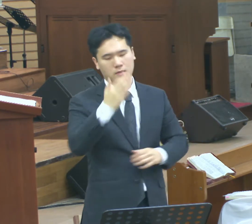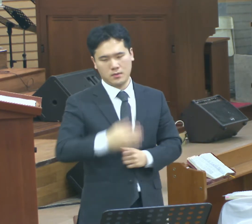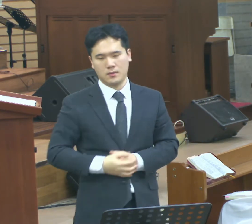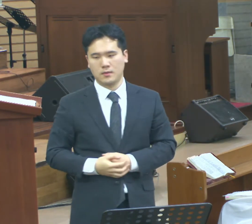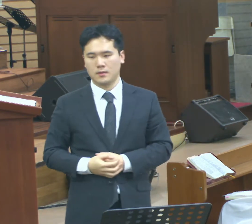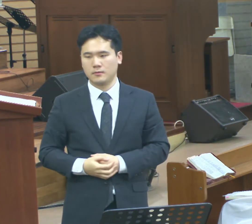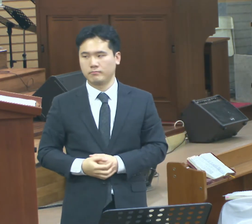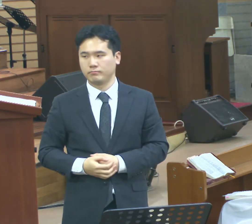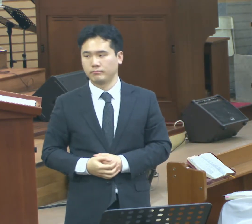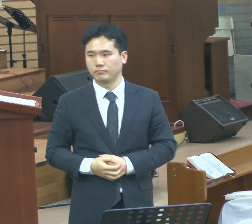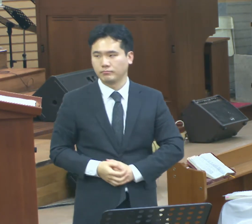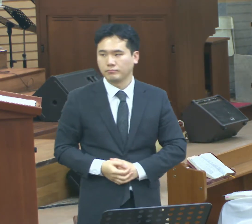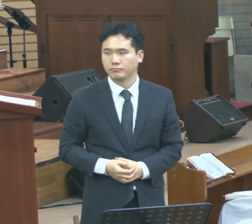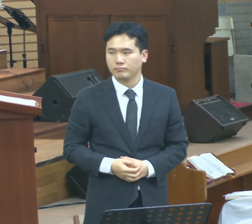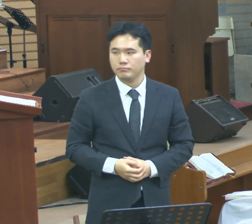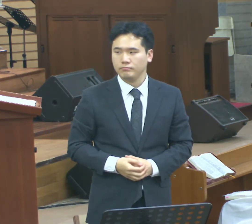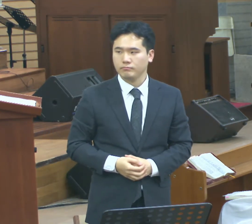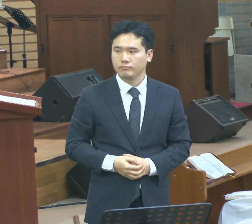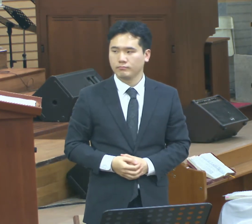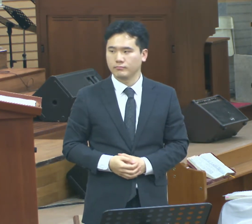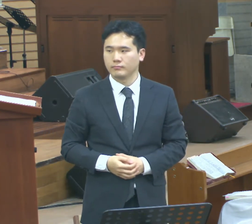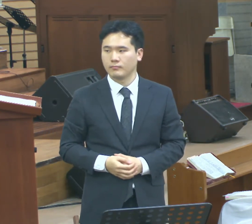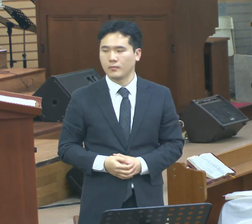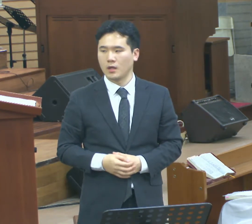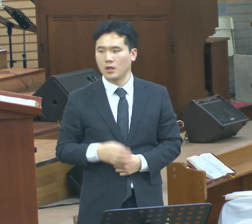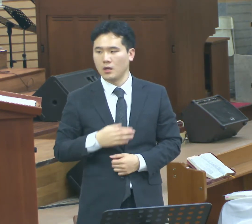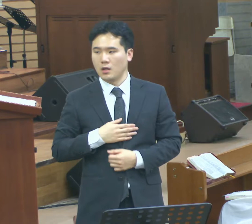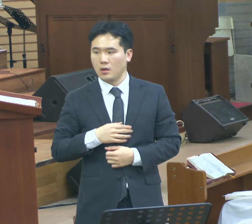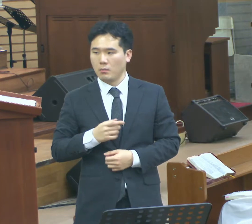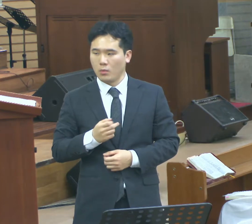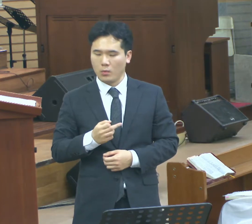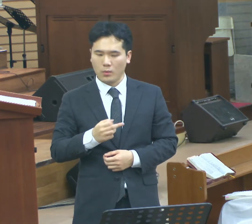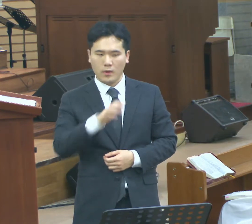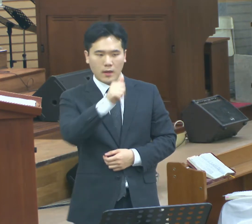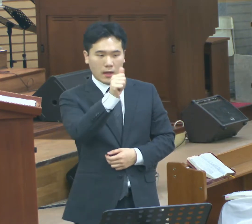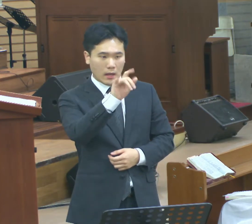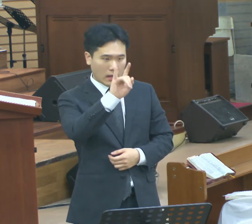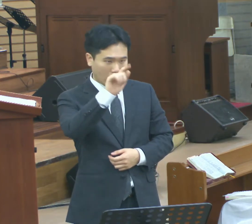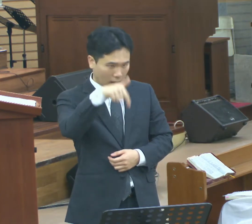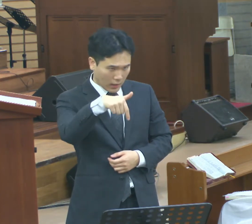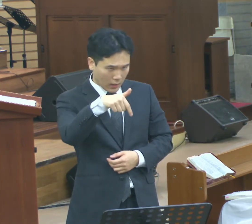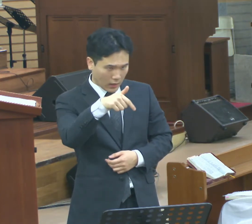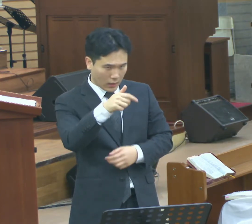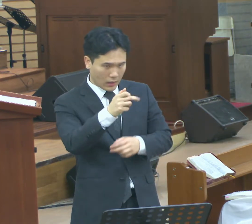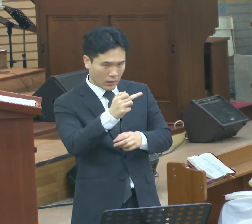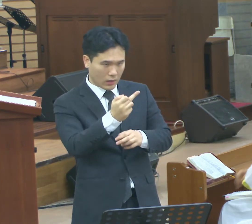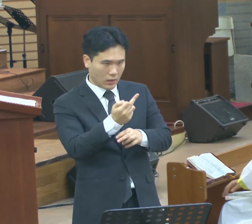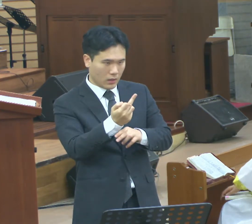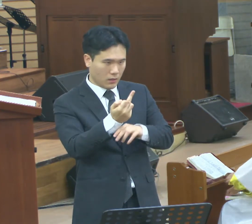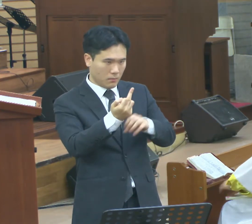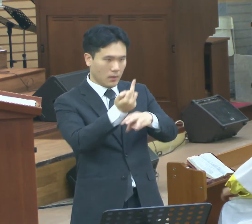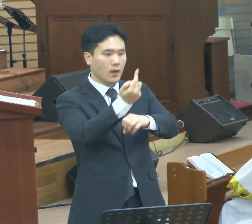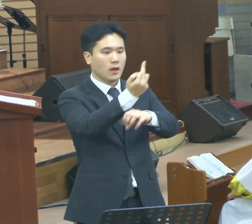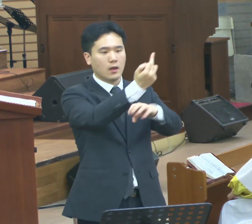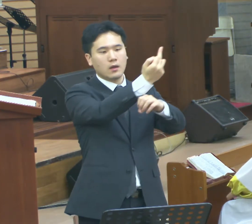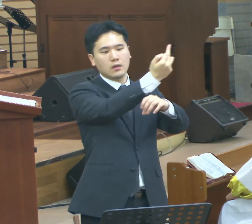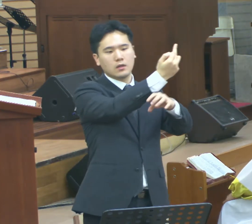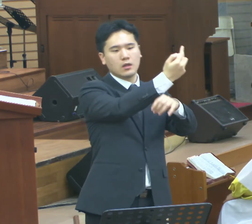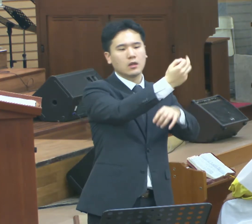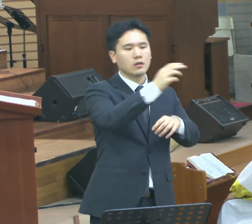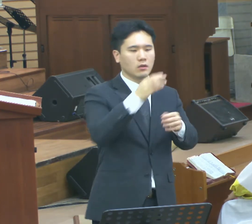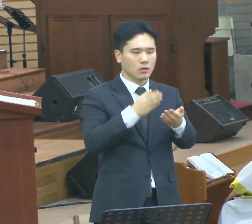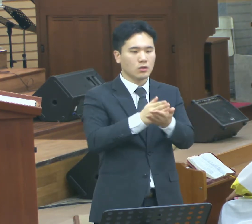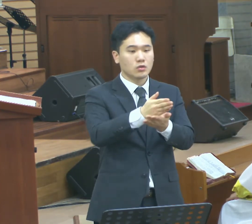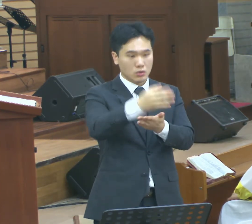마흔이 안 됐던데 핵 전문가 비핀나랑 MIT 정치학과 교수가 있어요. 어제 신문에